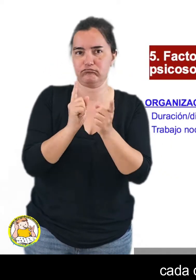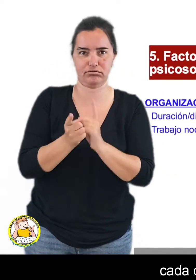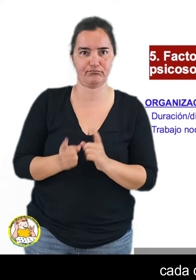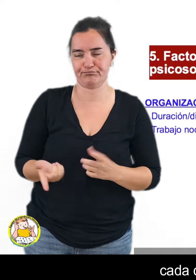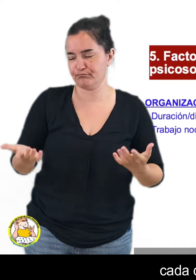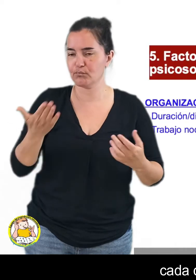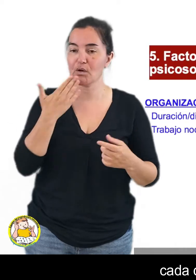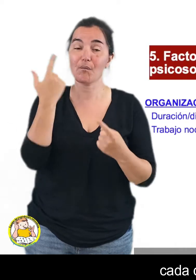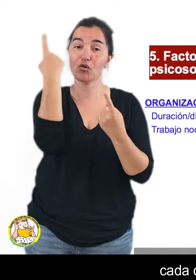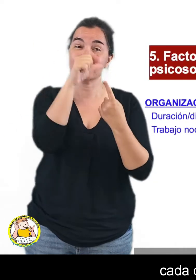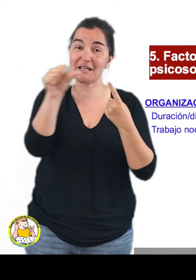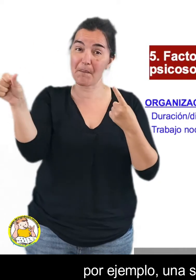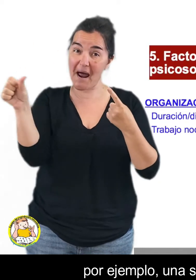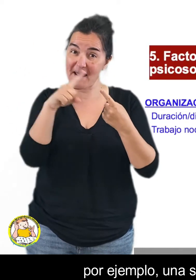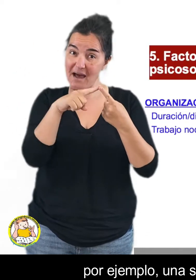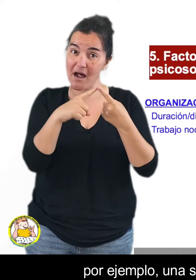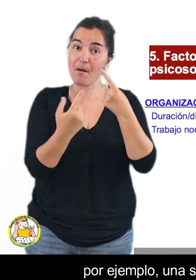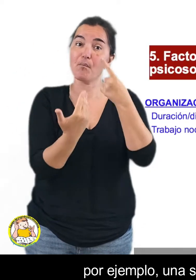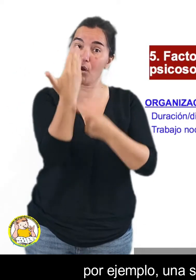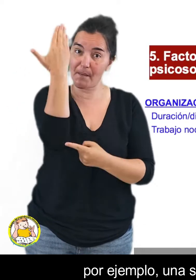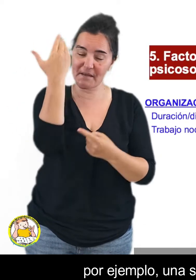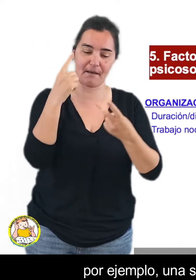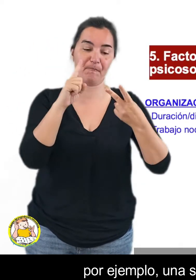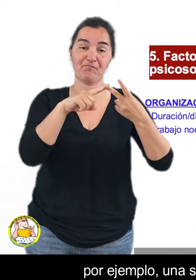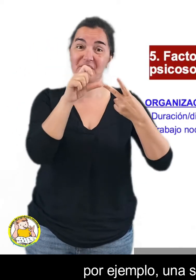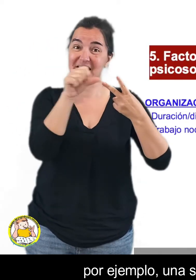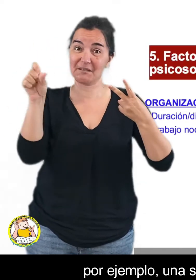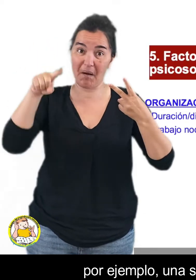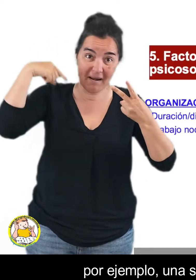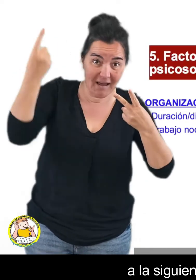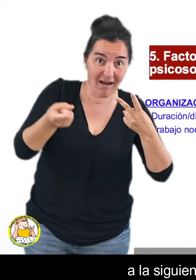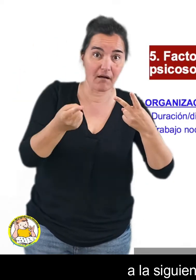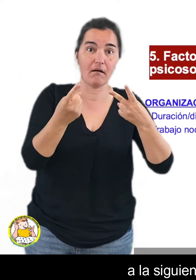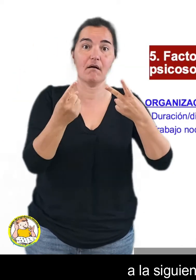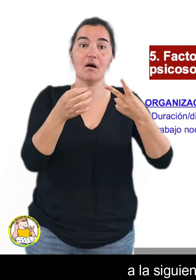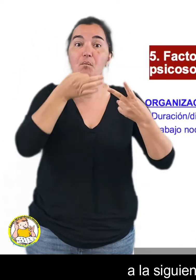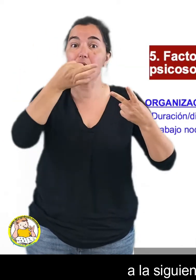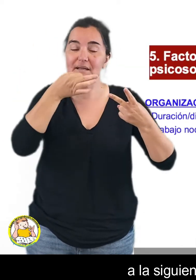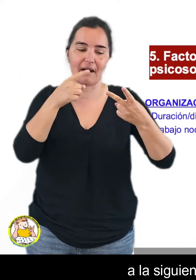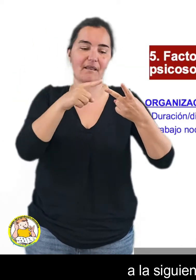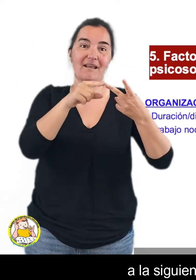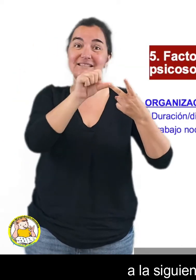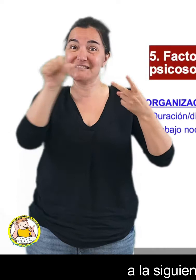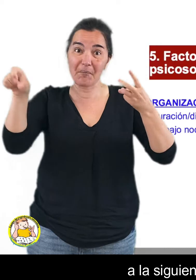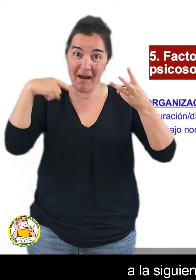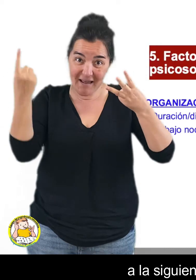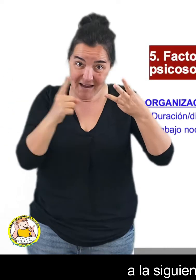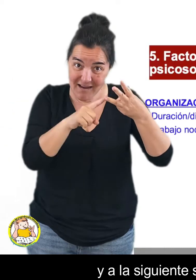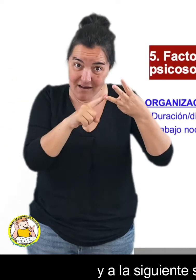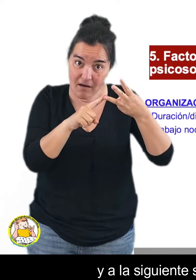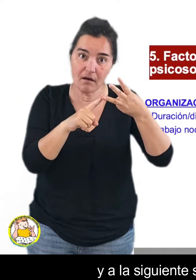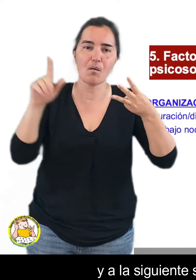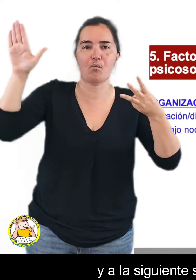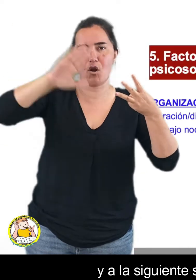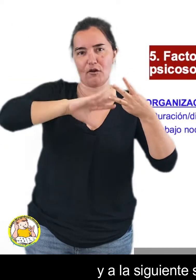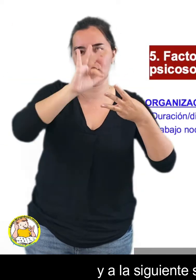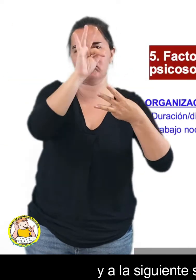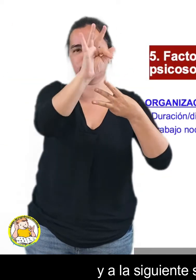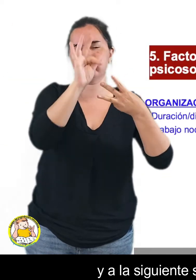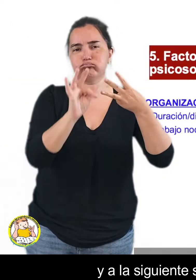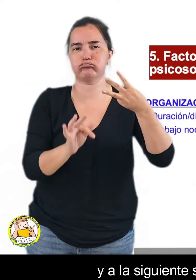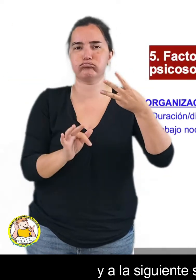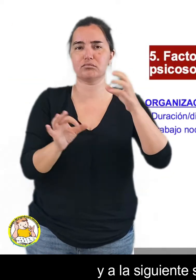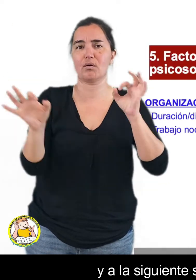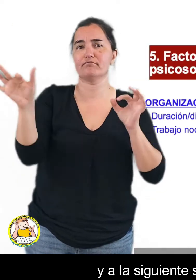horario cada cierto periodo de tiempo. Por ejemplo, una semana están en horario de mañana, a la siguiente están en horario de tarde y a la siguiente